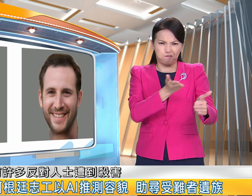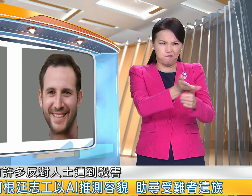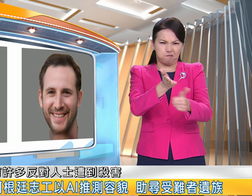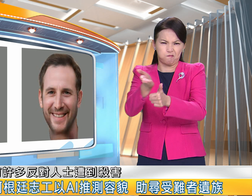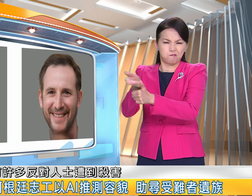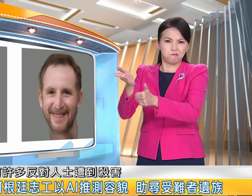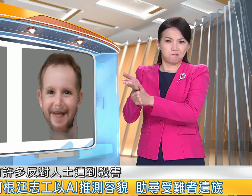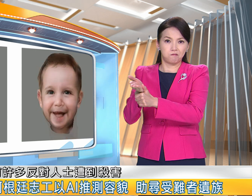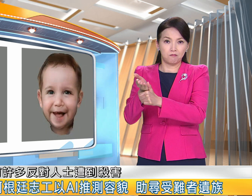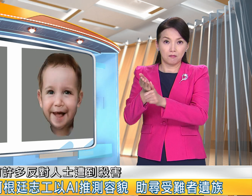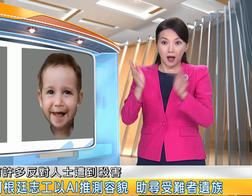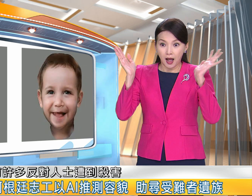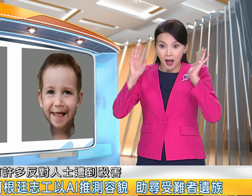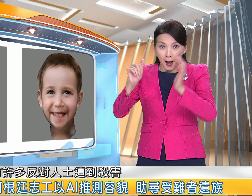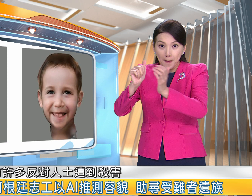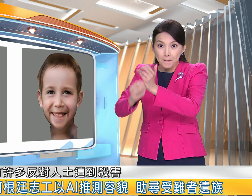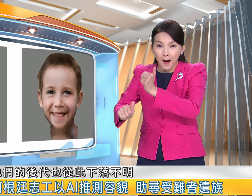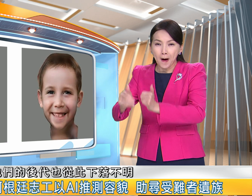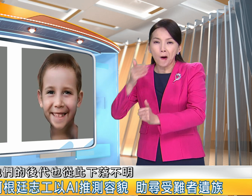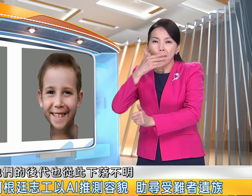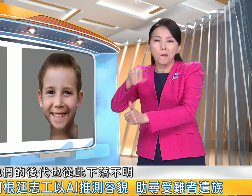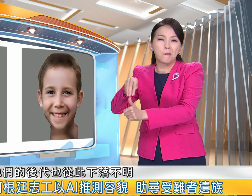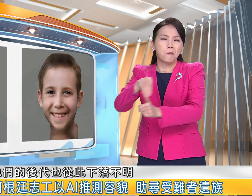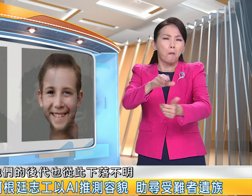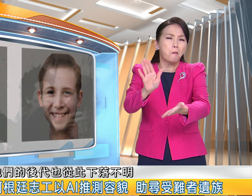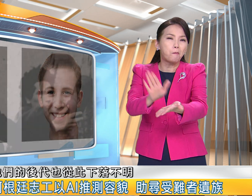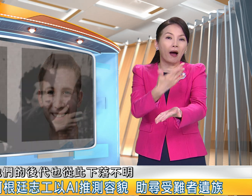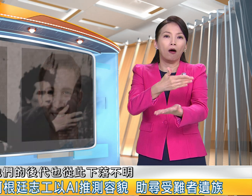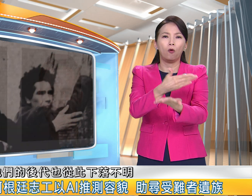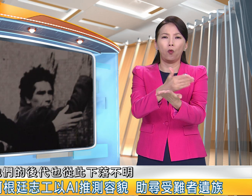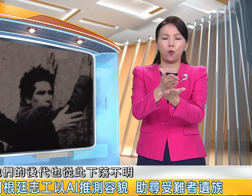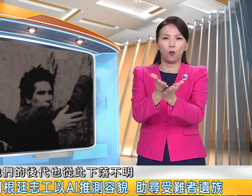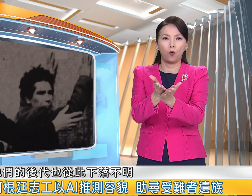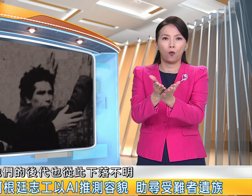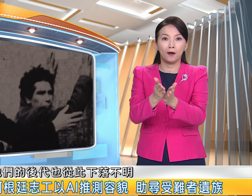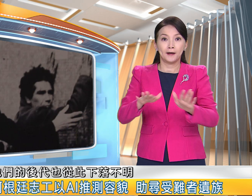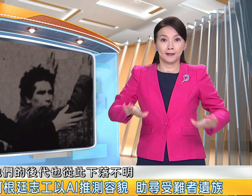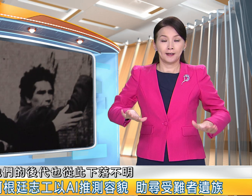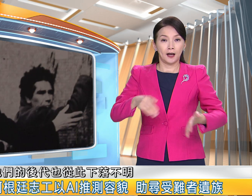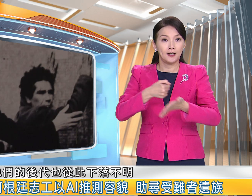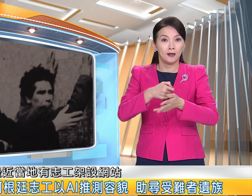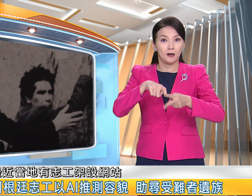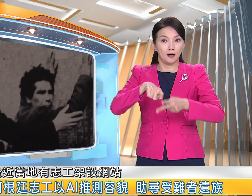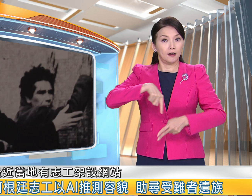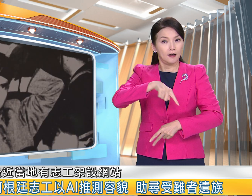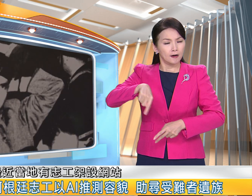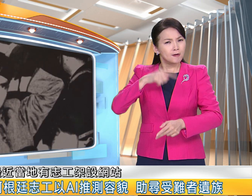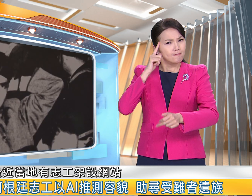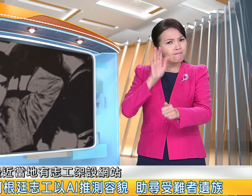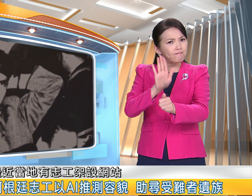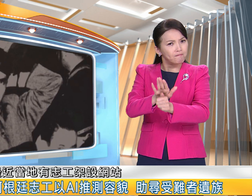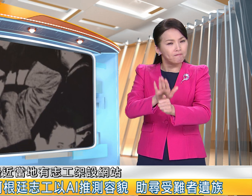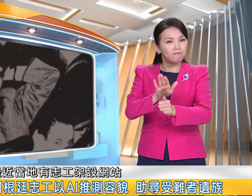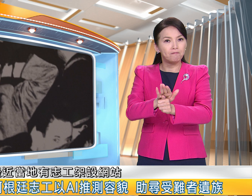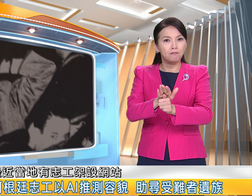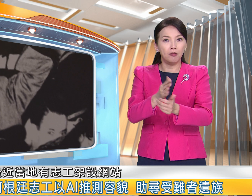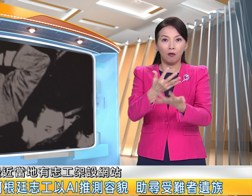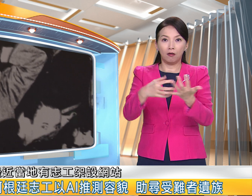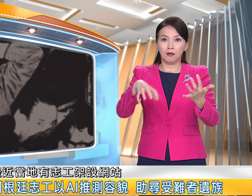害，他们的后代也从此下落不明。而最近，当地有志工架设网站，